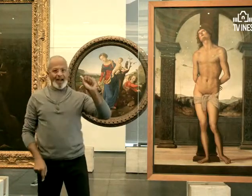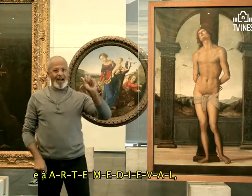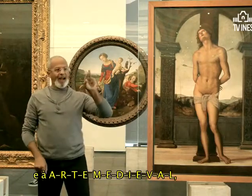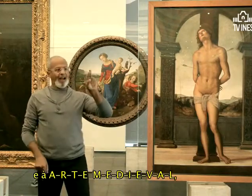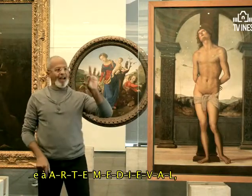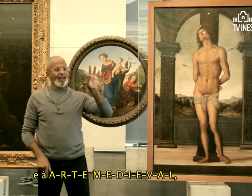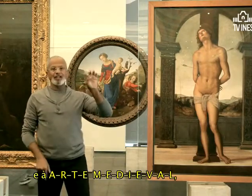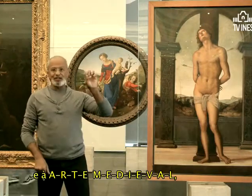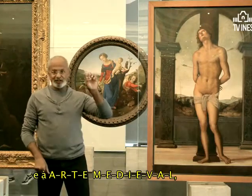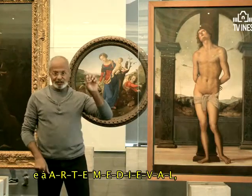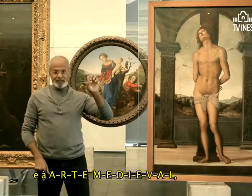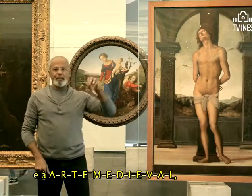e à arte medieval.